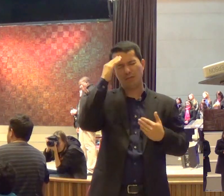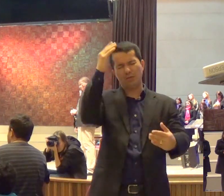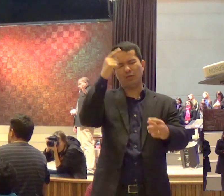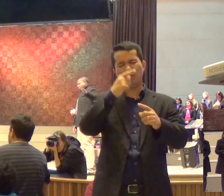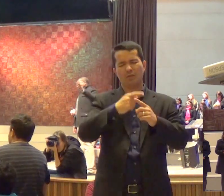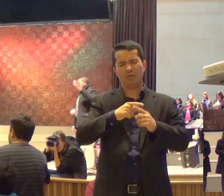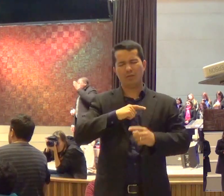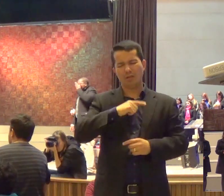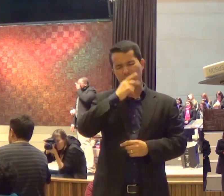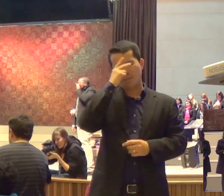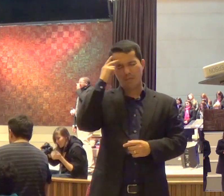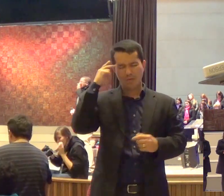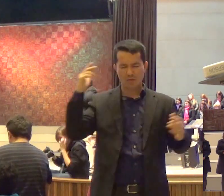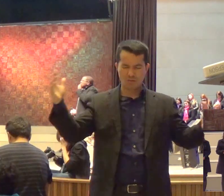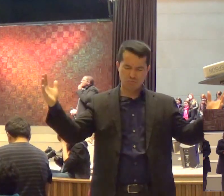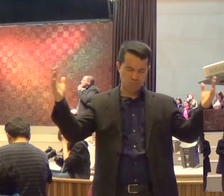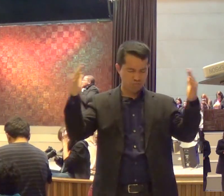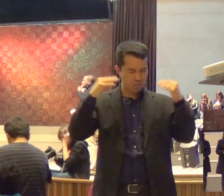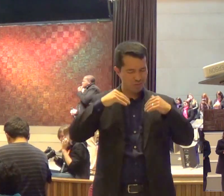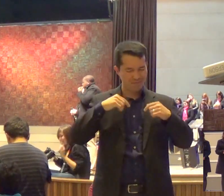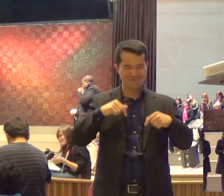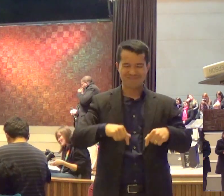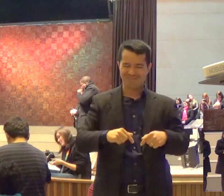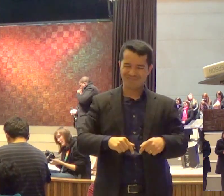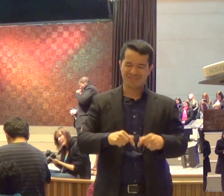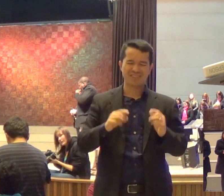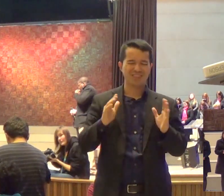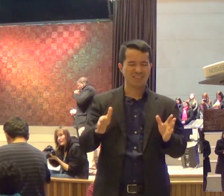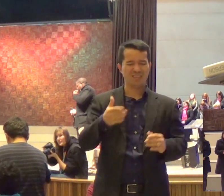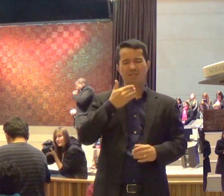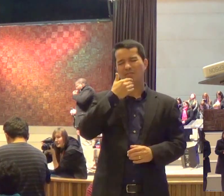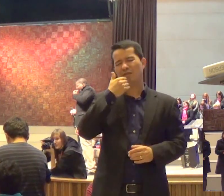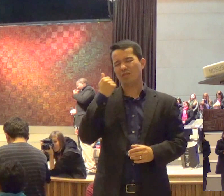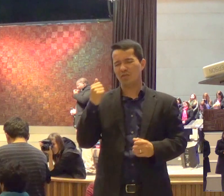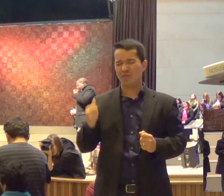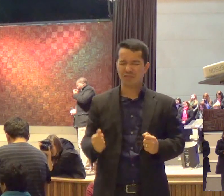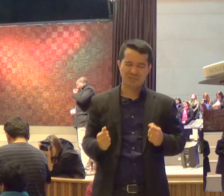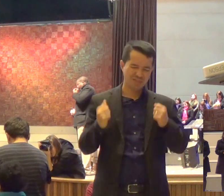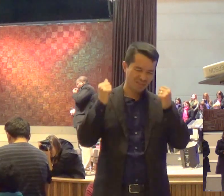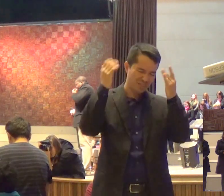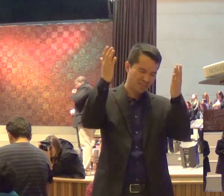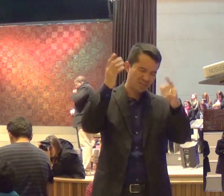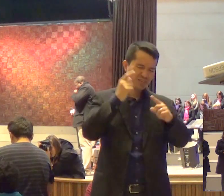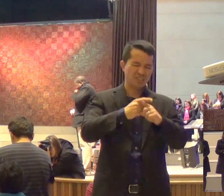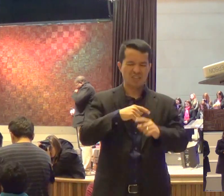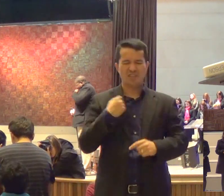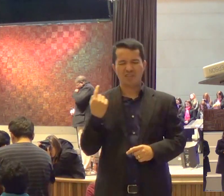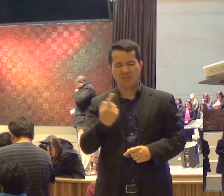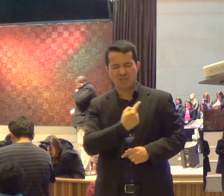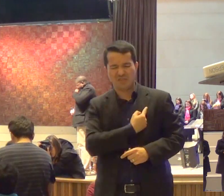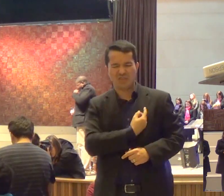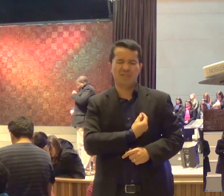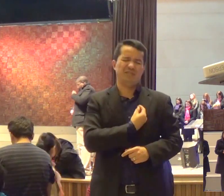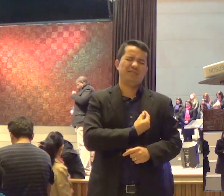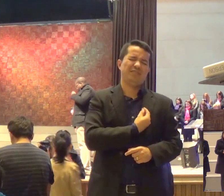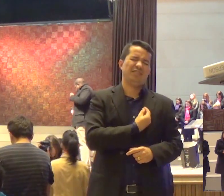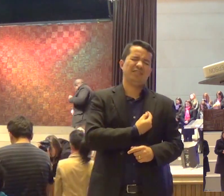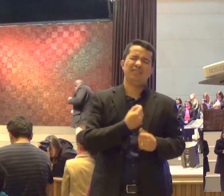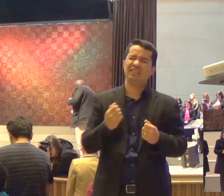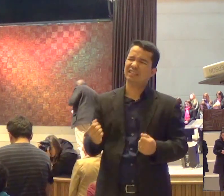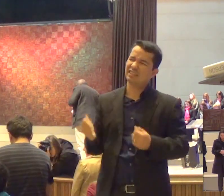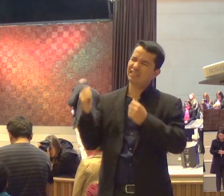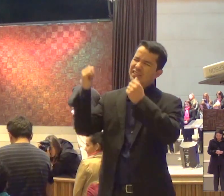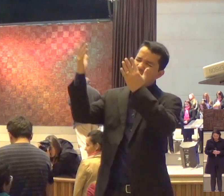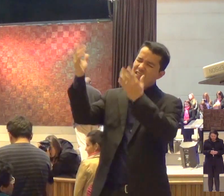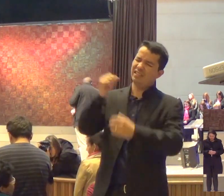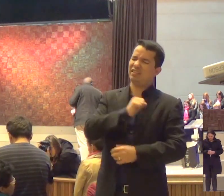fazendo a melhor das entregas quando dedicamos a nossa vida ao senhor eu quero